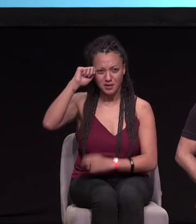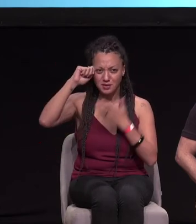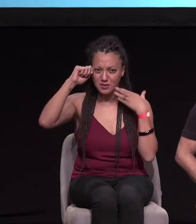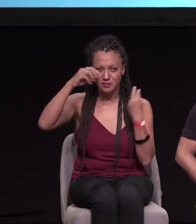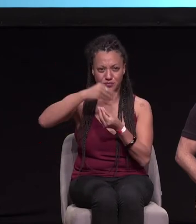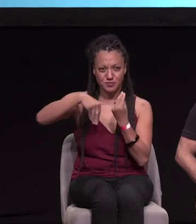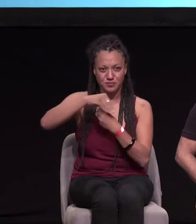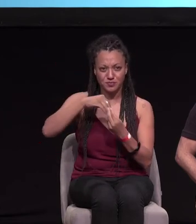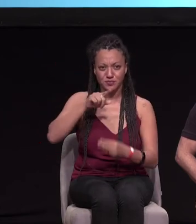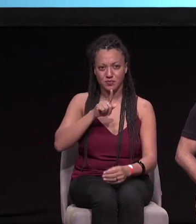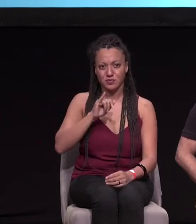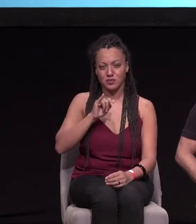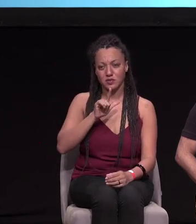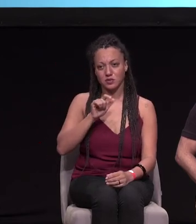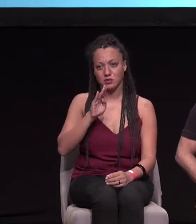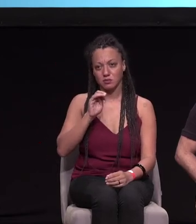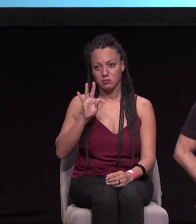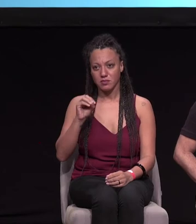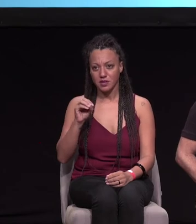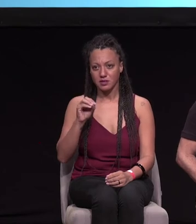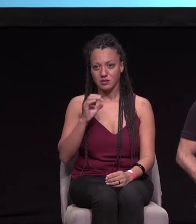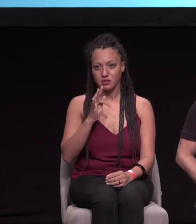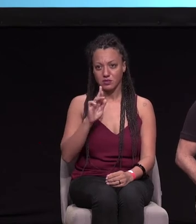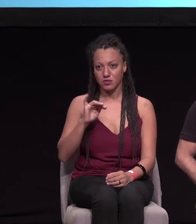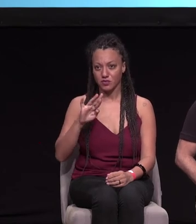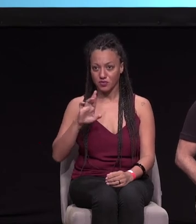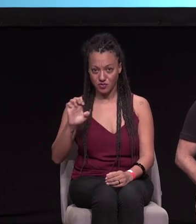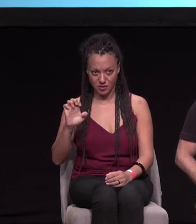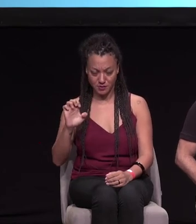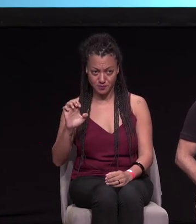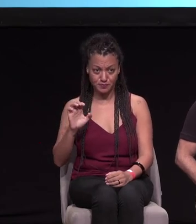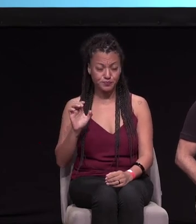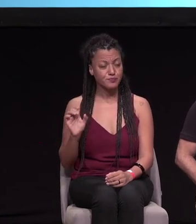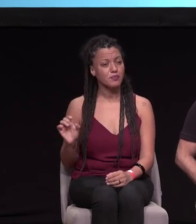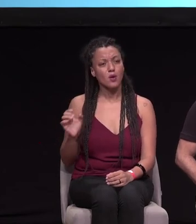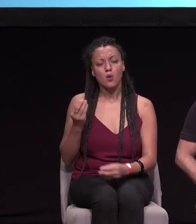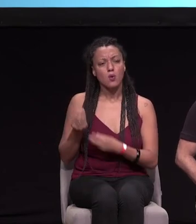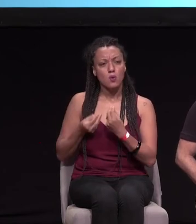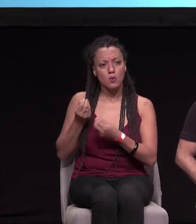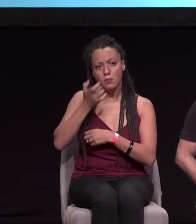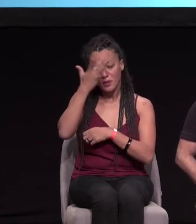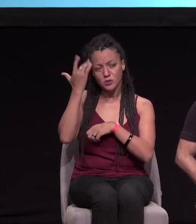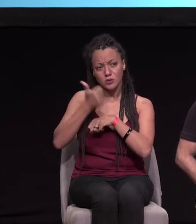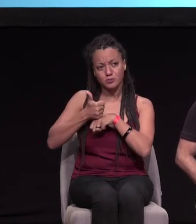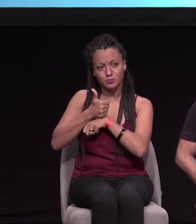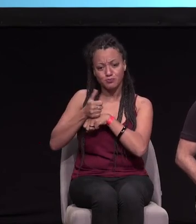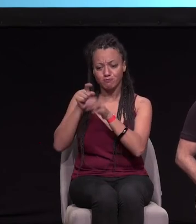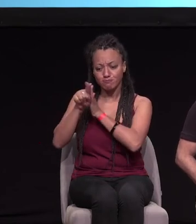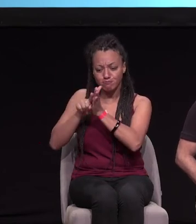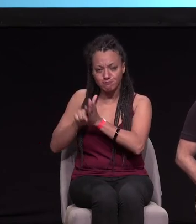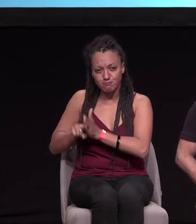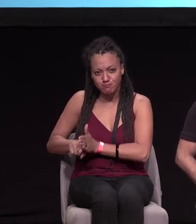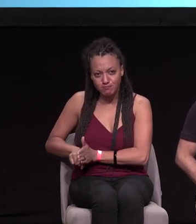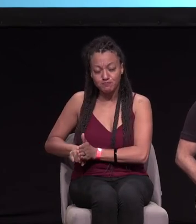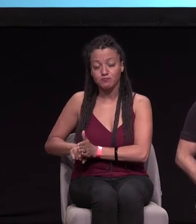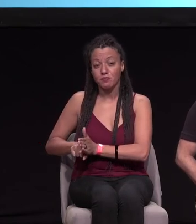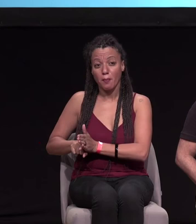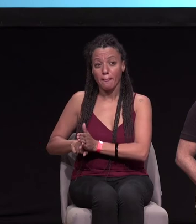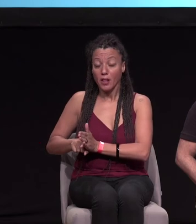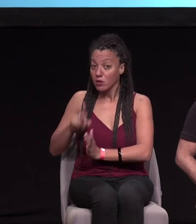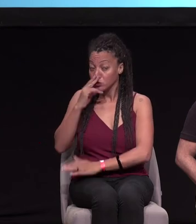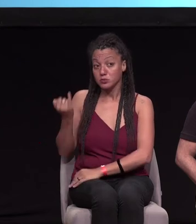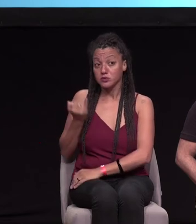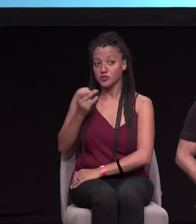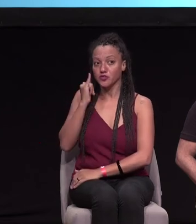gilberto freyre também como que é acho que enquanto pesquisadores brancos que acho que o apontamento importante que se faz aqui